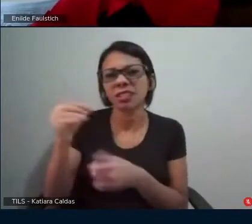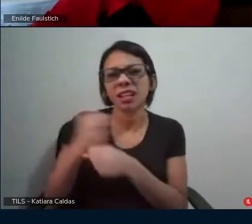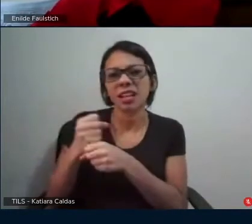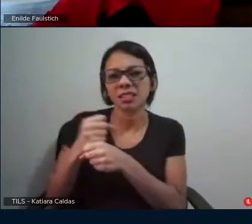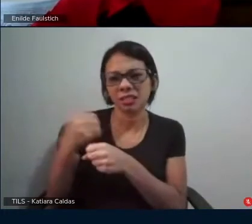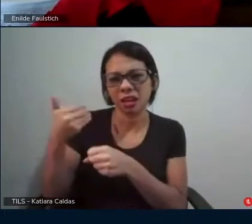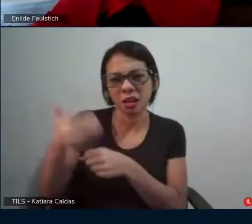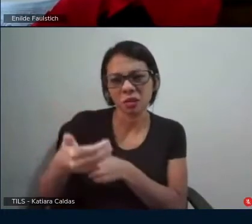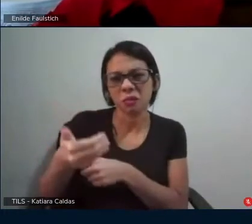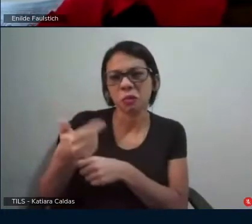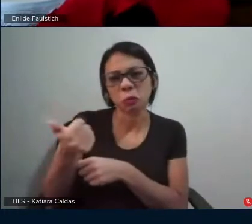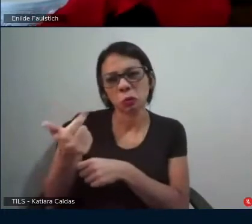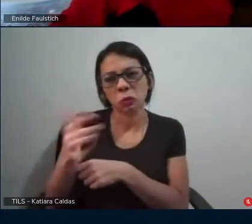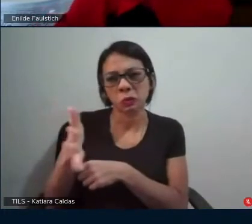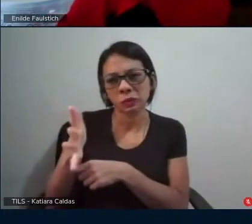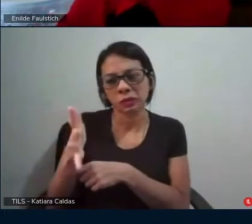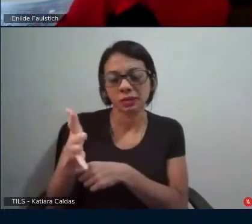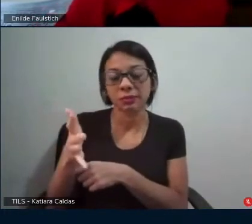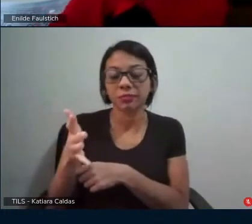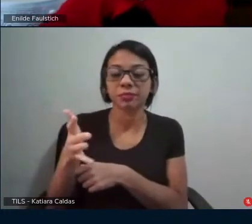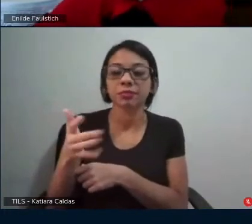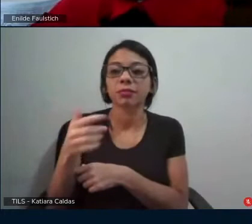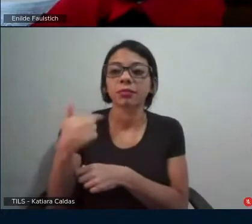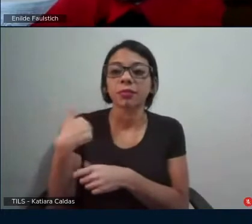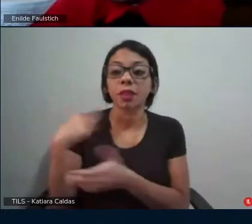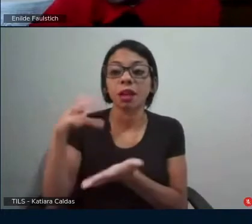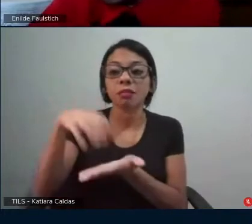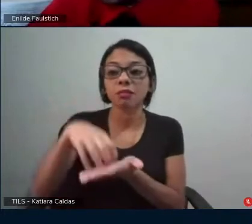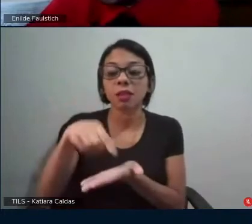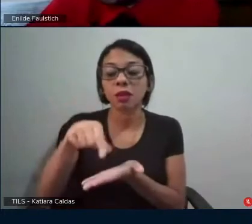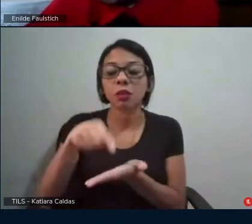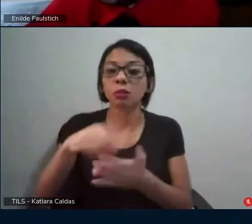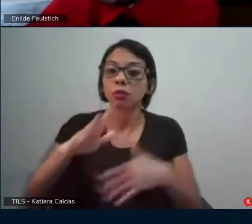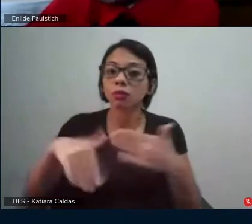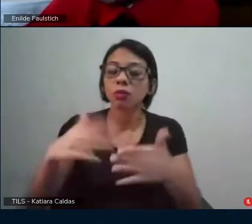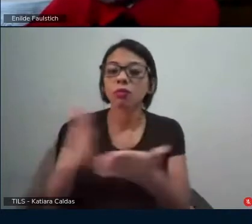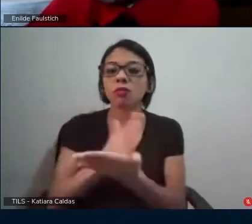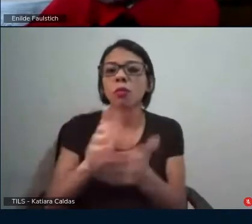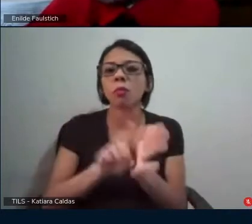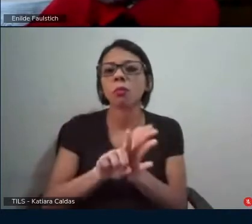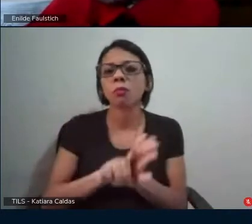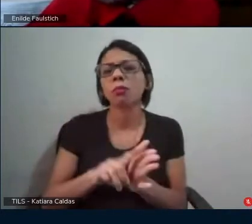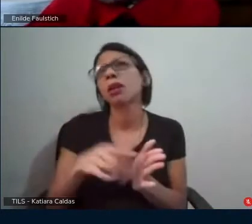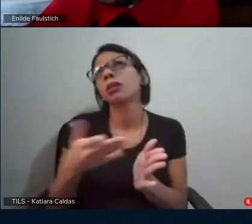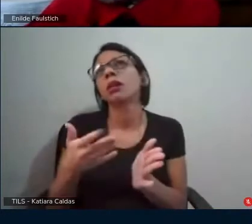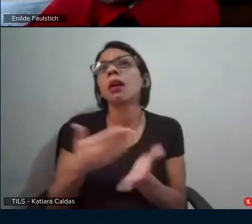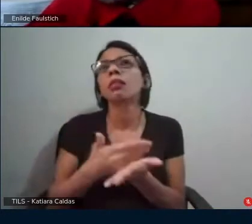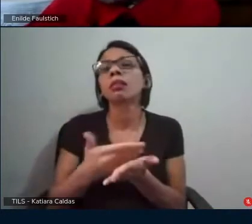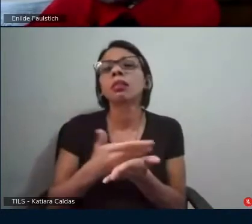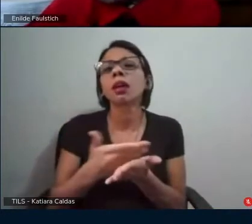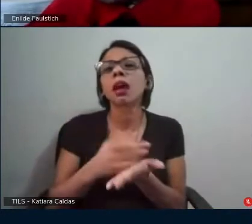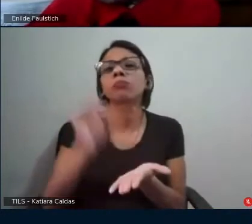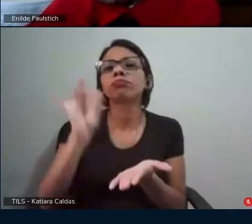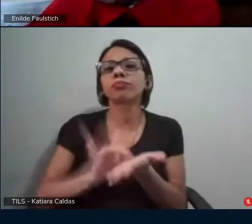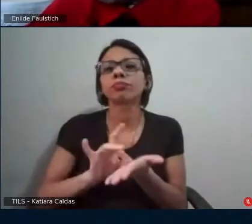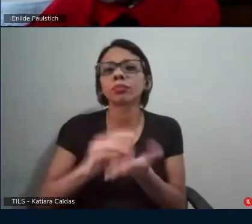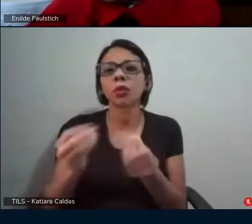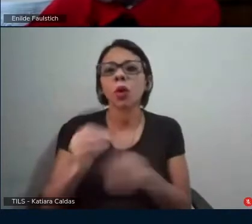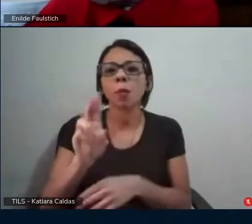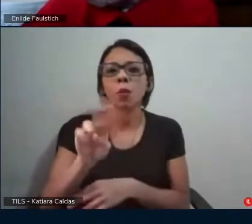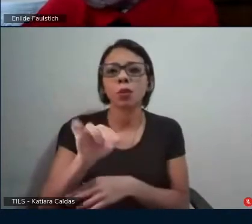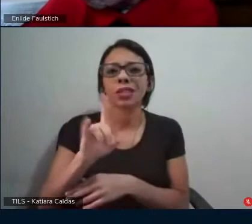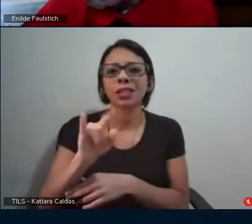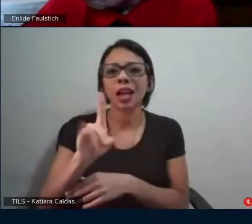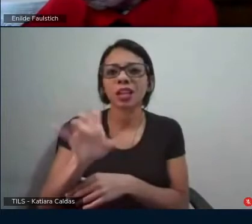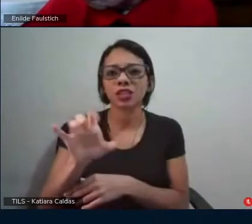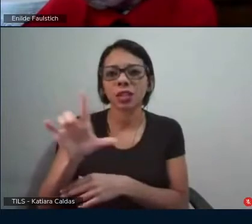ou 12 anos, nos quais o centro desenvolveu, desde a constatação da unidade